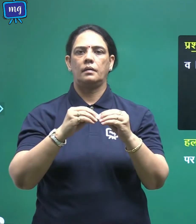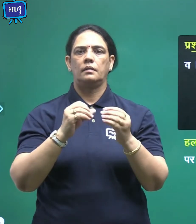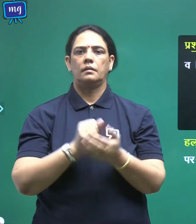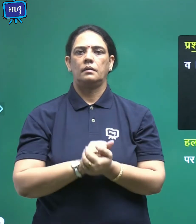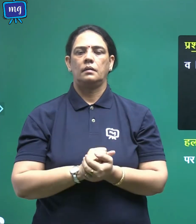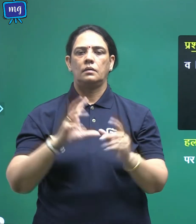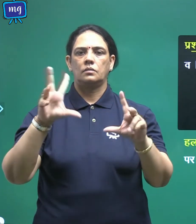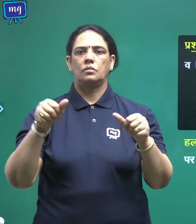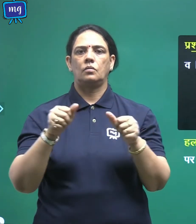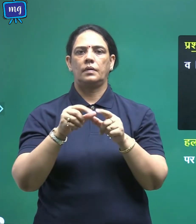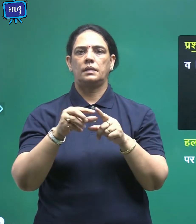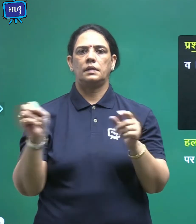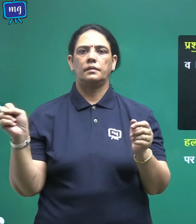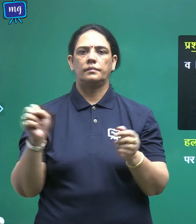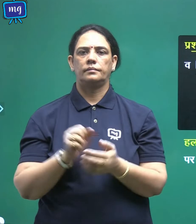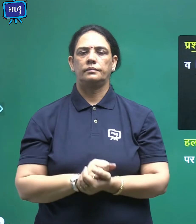ज्ञात कीजिए।